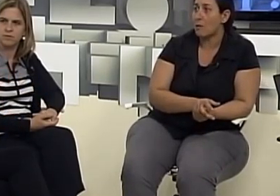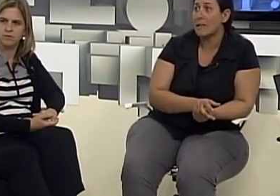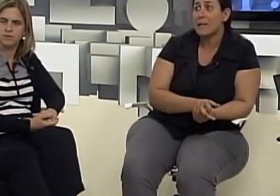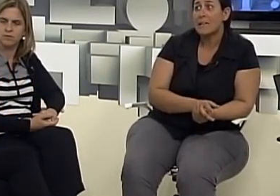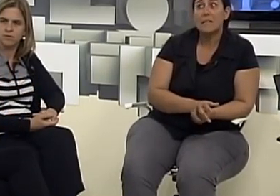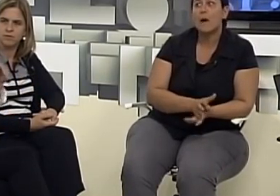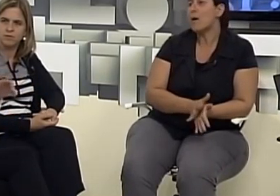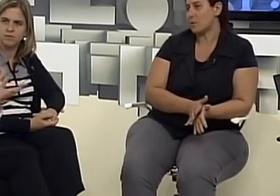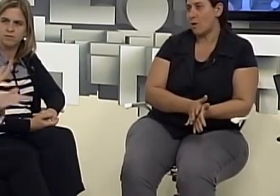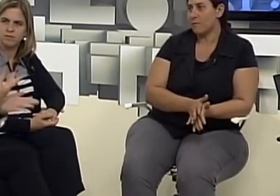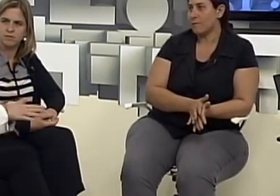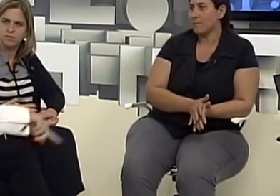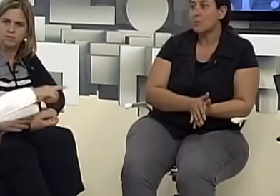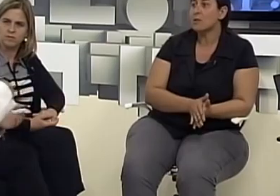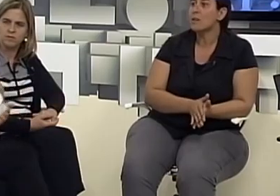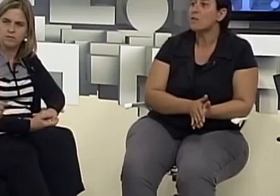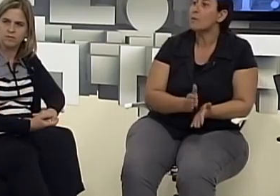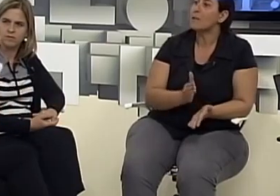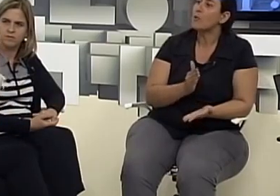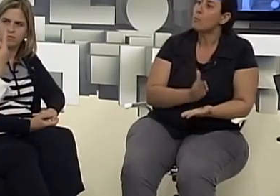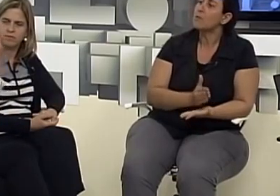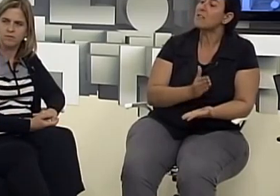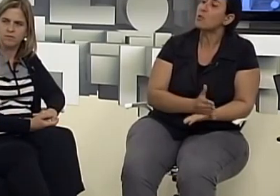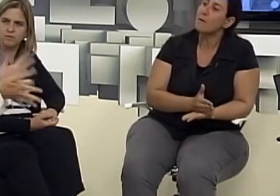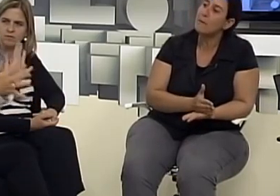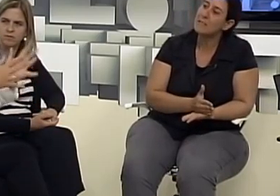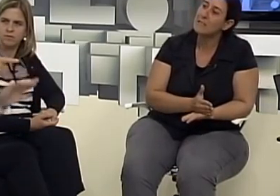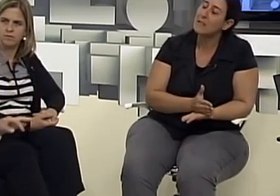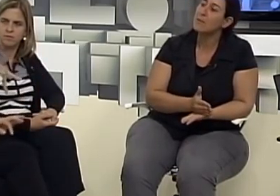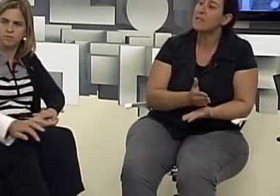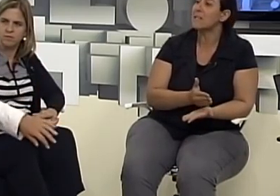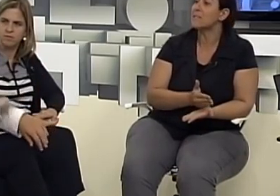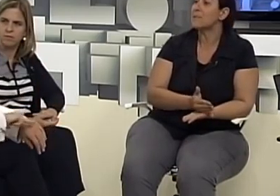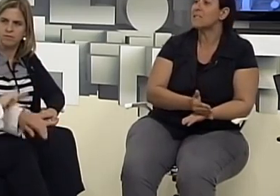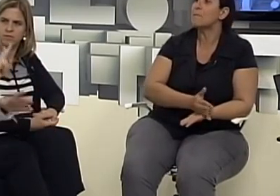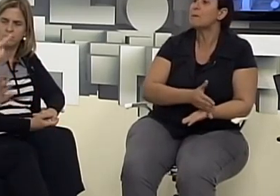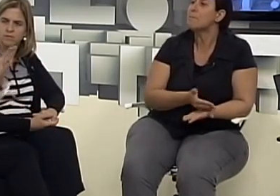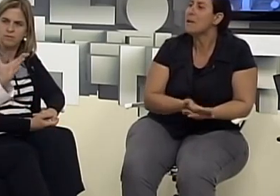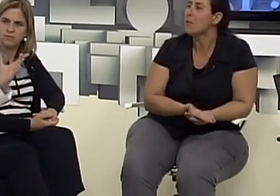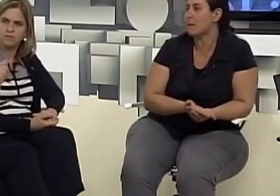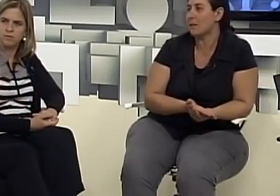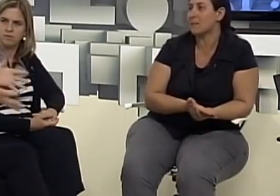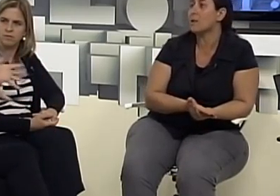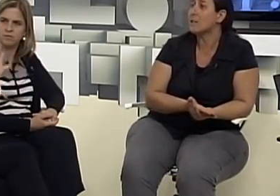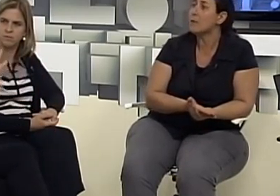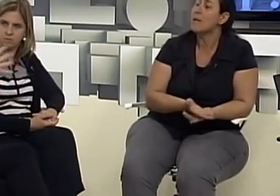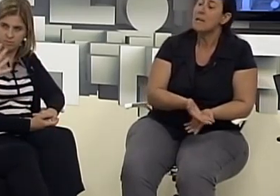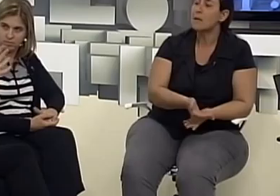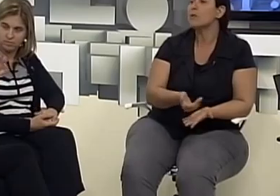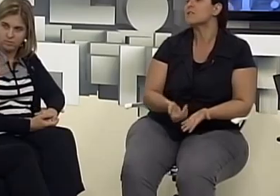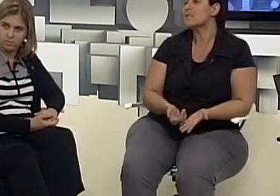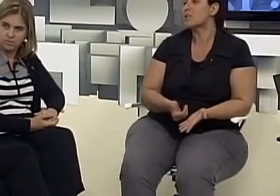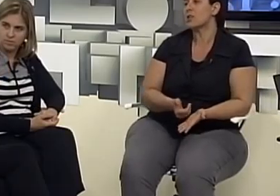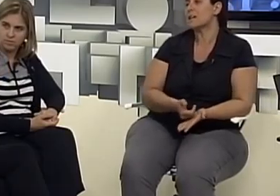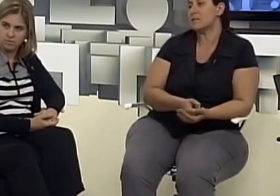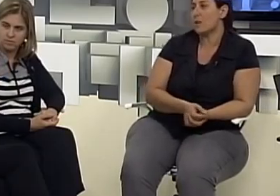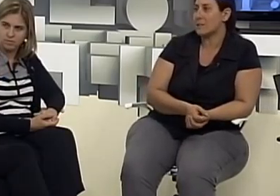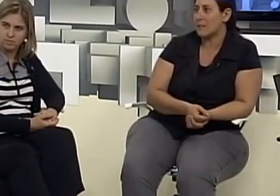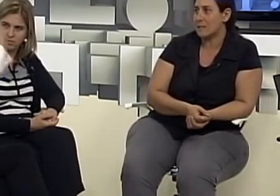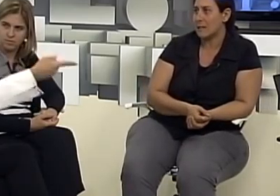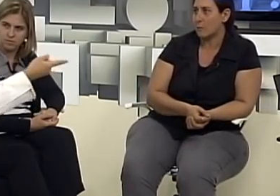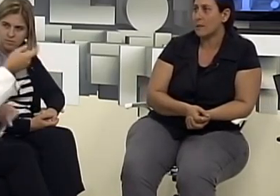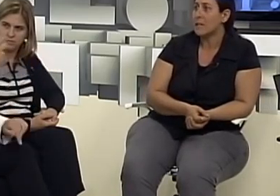de aula e não resolve. Isso não resolve, porque no processo de alfabetização, essa criança precisa primeiro aprender a sua língua, que muitas vezes ela chega